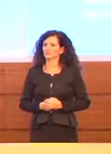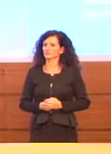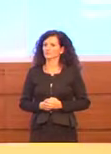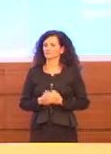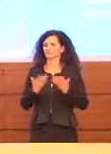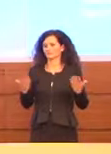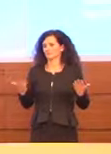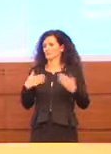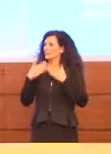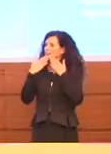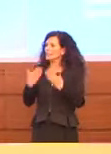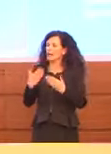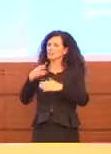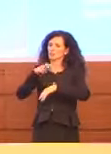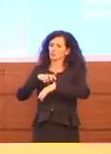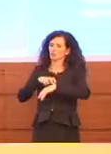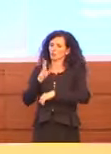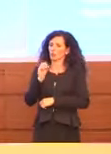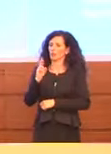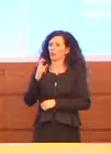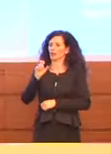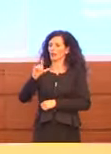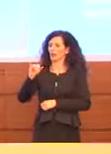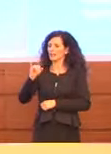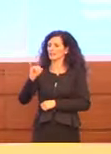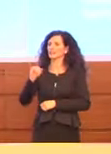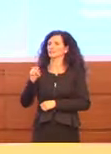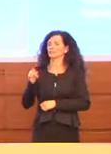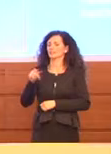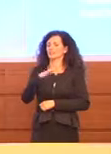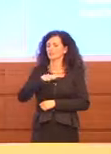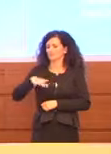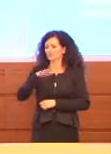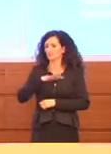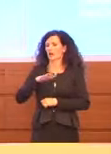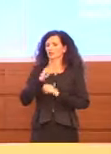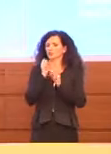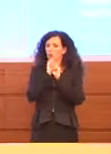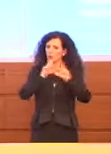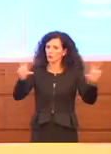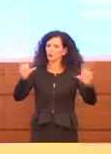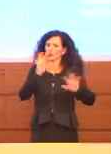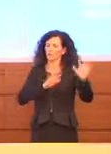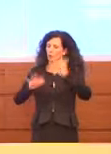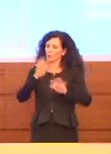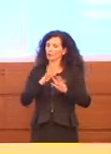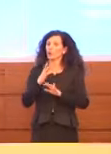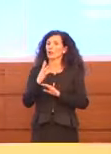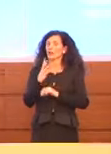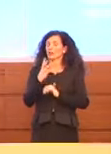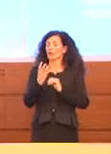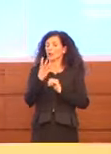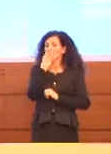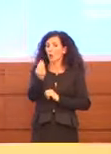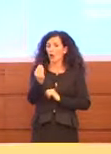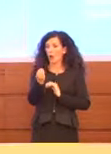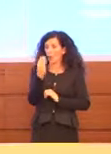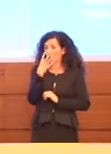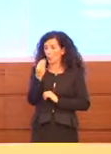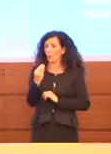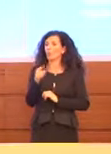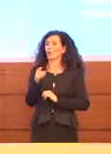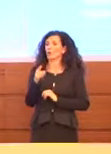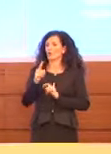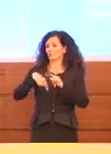8 grazie dottor borrelli per questo spazio di informazione di comunicazione in bocca al lupo per il lavoro futuro jacopo matano tg3